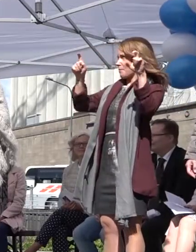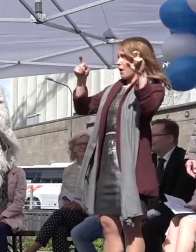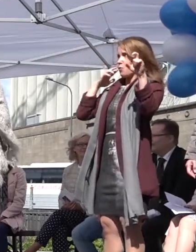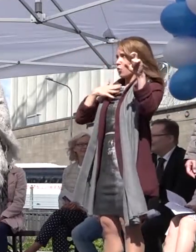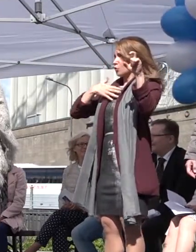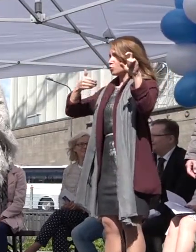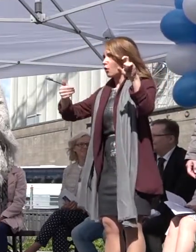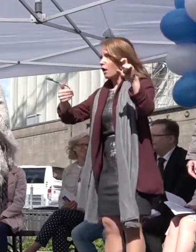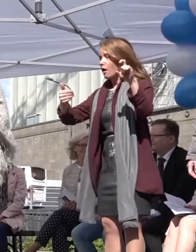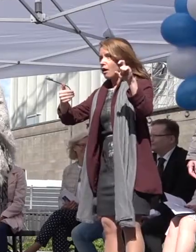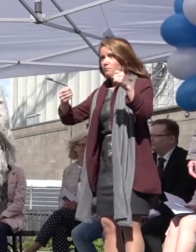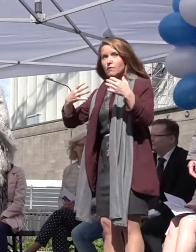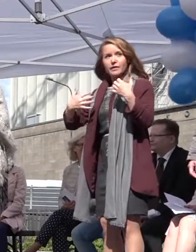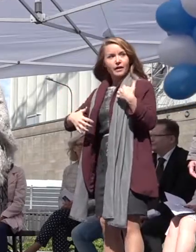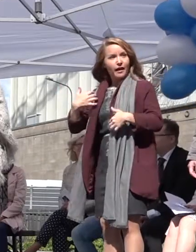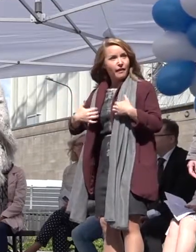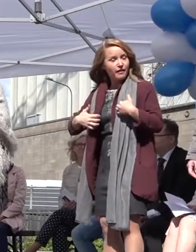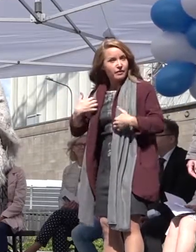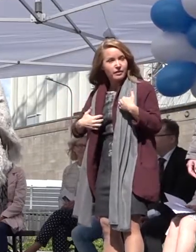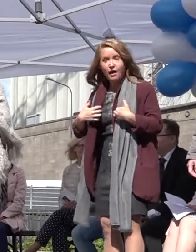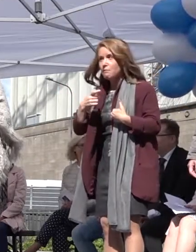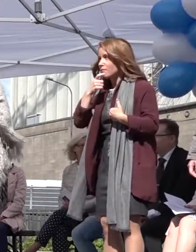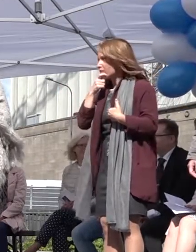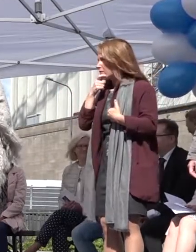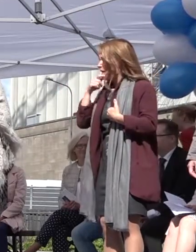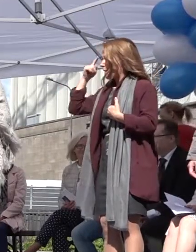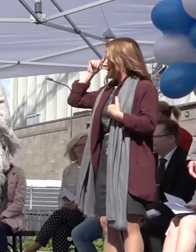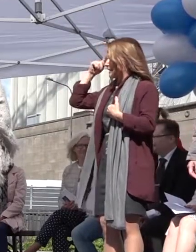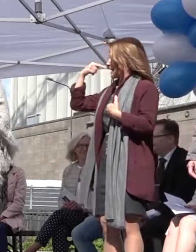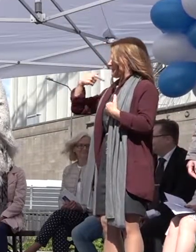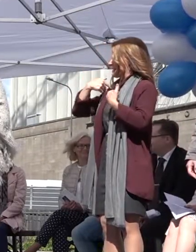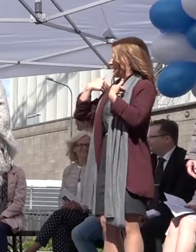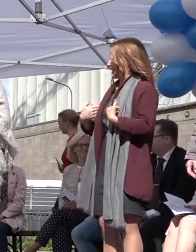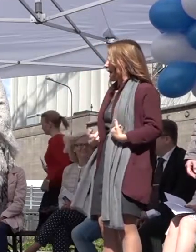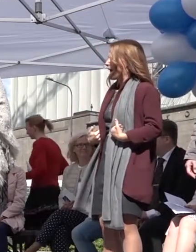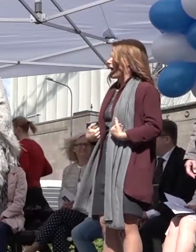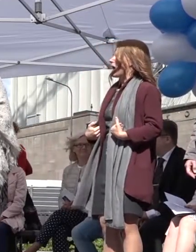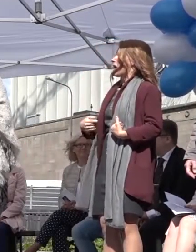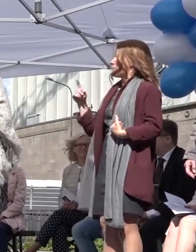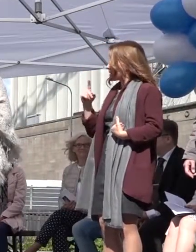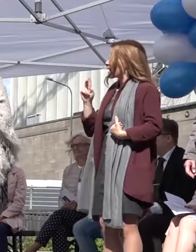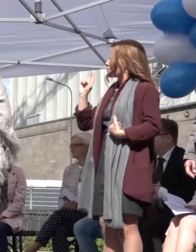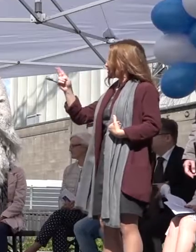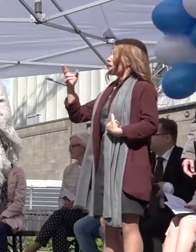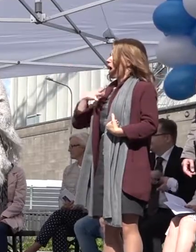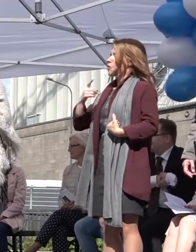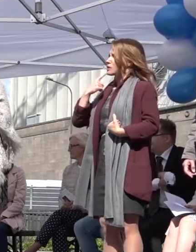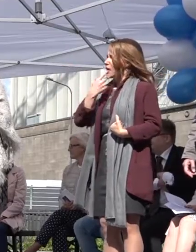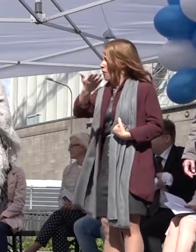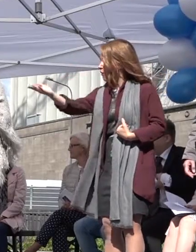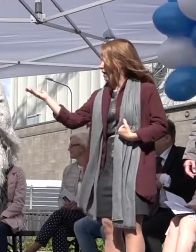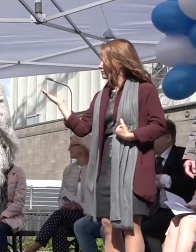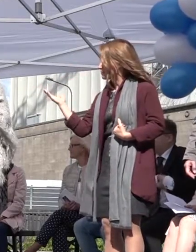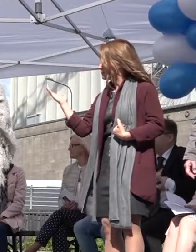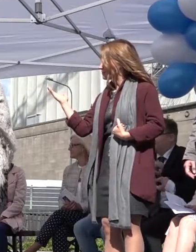vähän jännittämään ja mietin kovasti, että mitähän minä teille haluaisin sanoa. Viime kesänä,